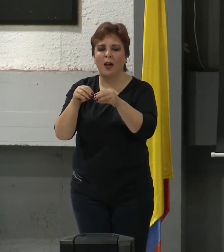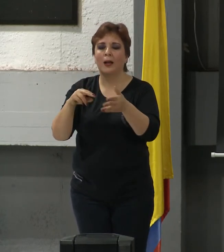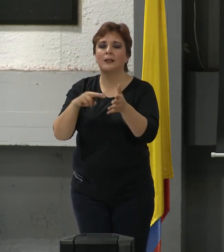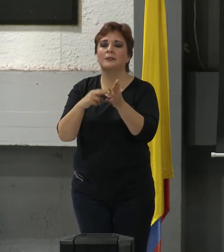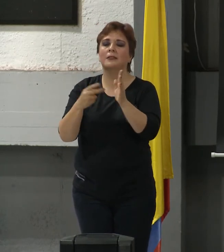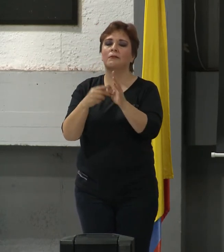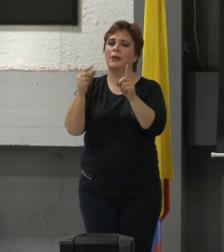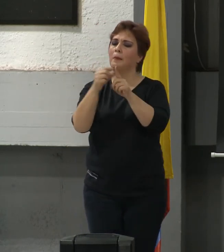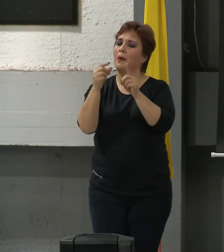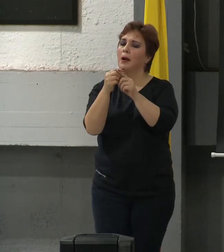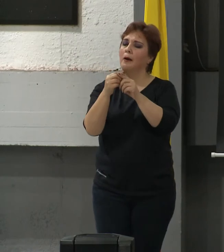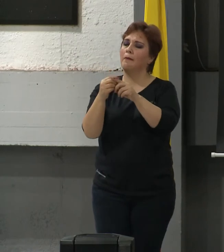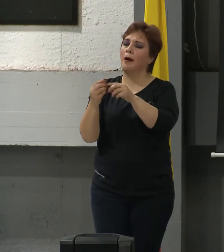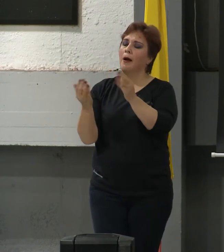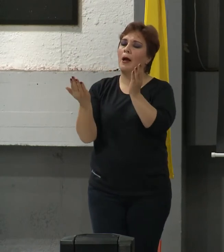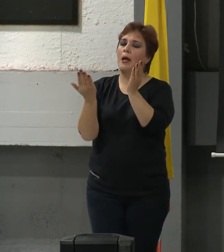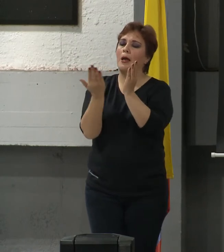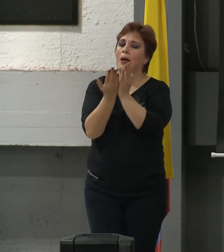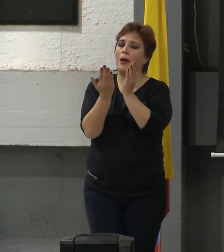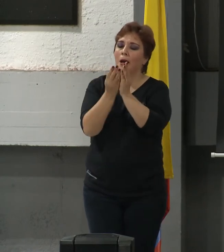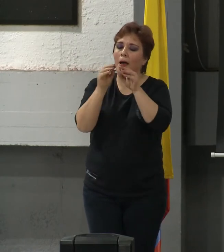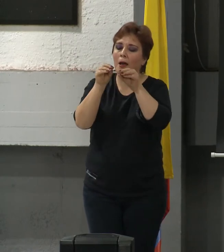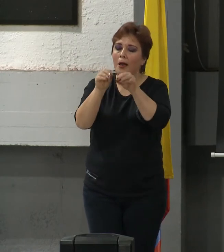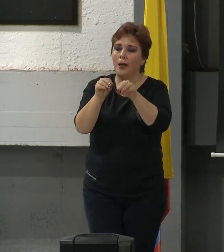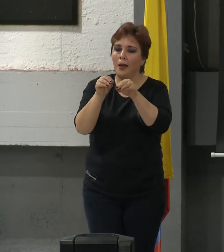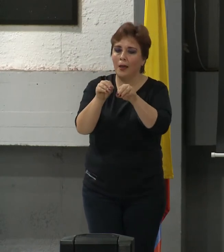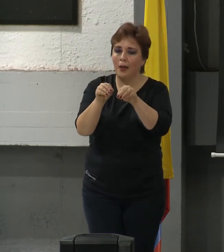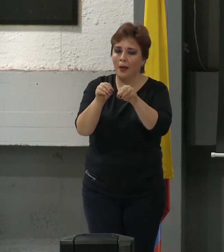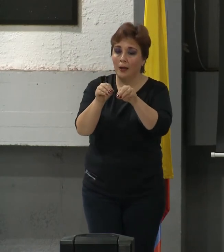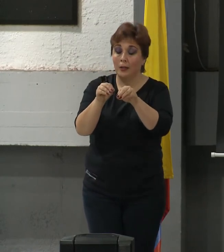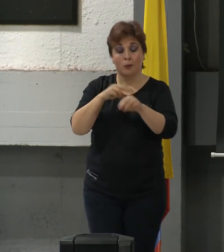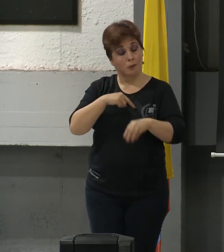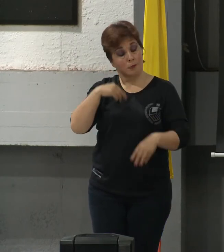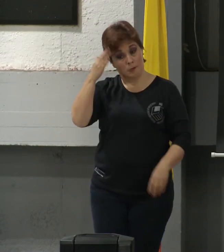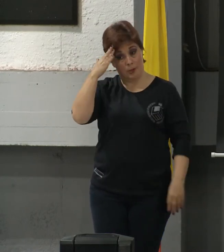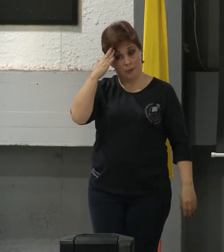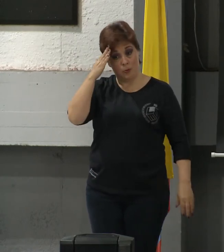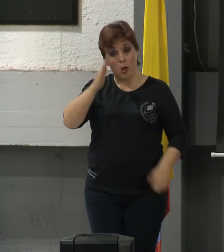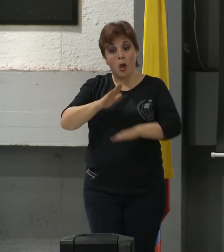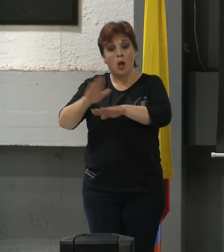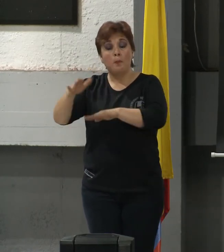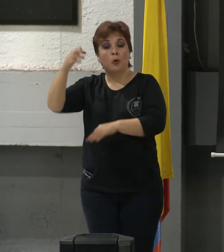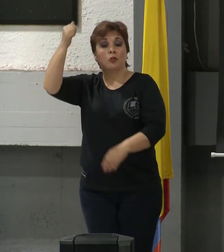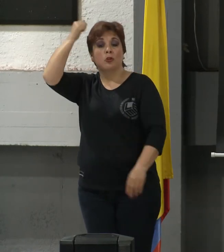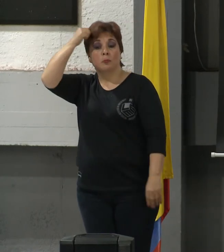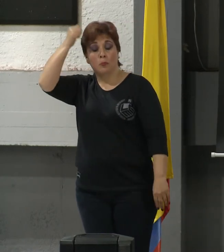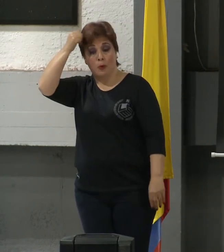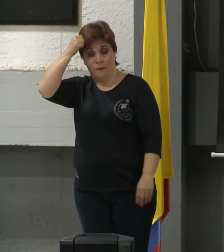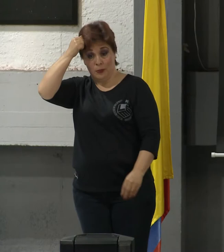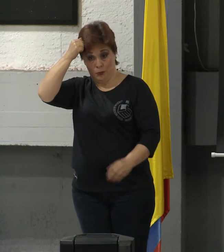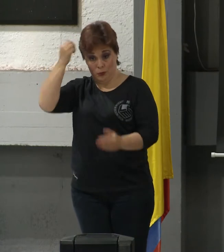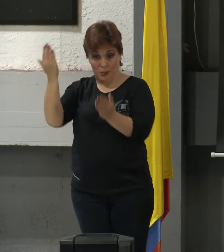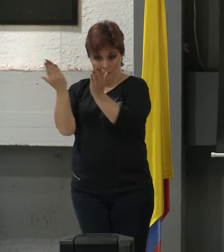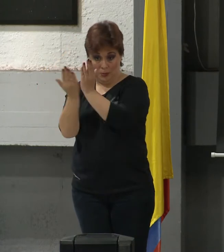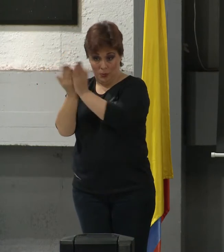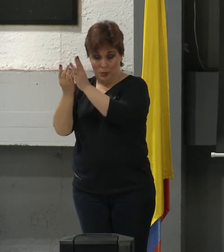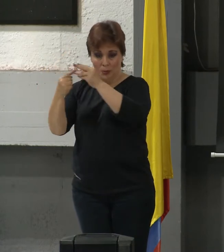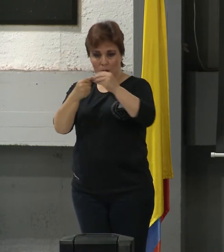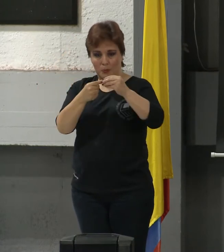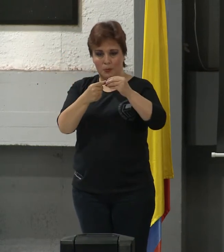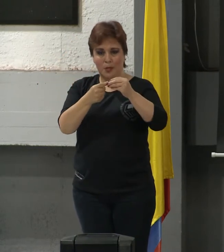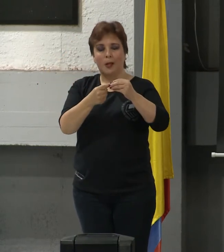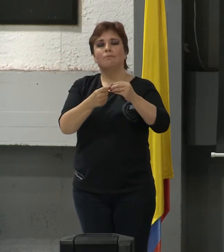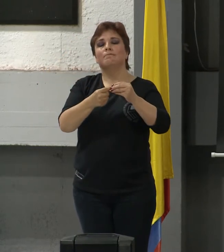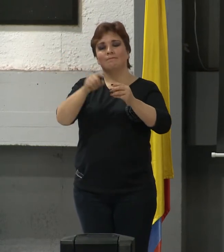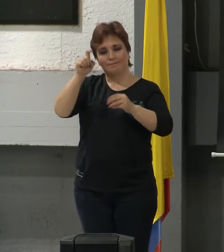de eso somos conscientes y por eso los maestros de educación especial merecen un muy especial reconocimiento